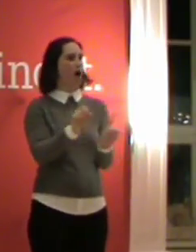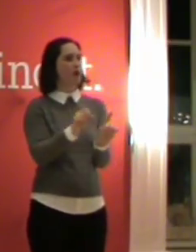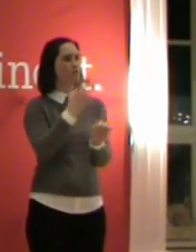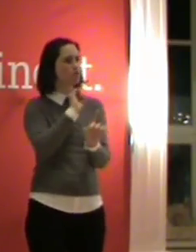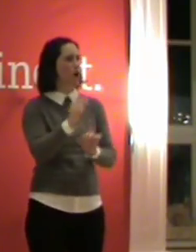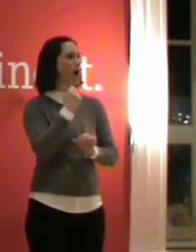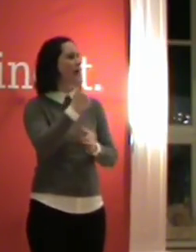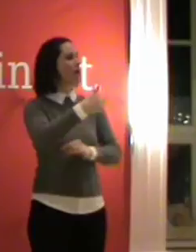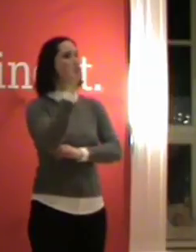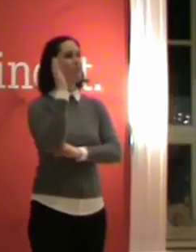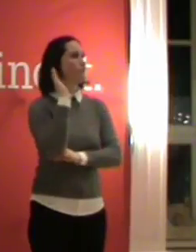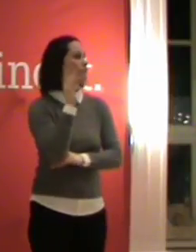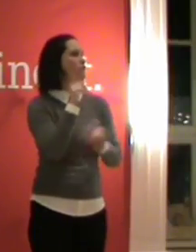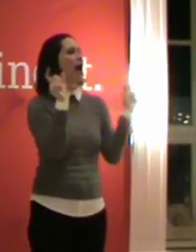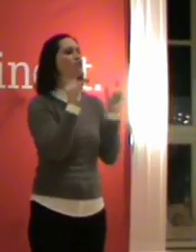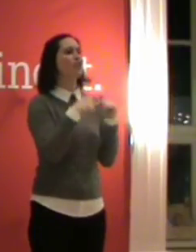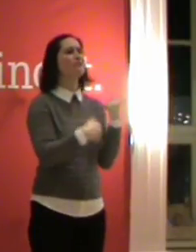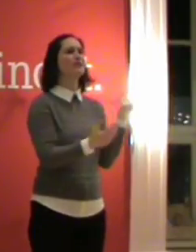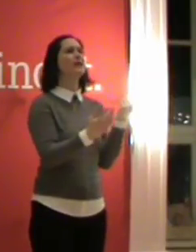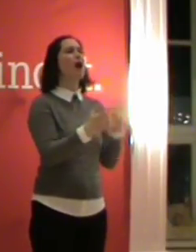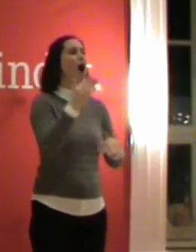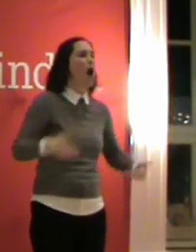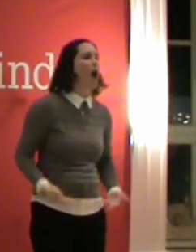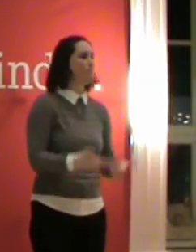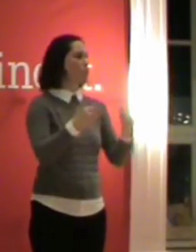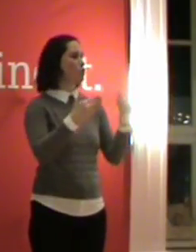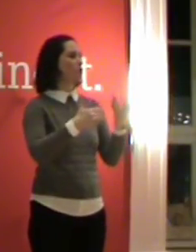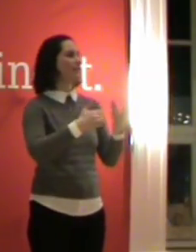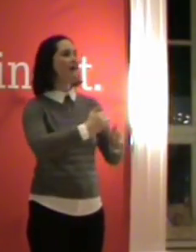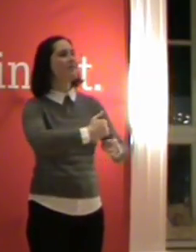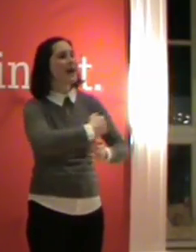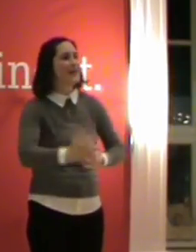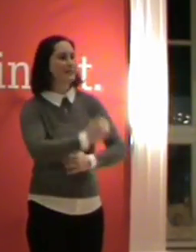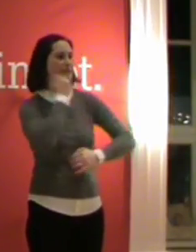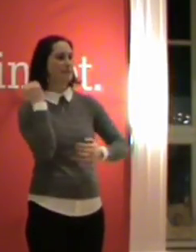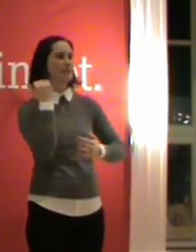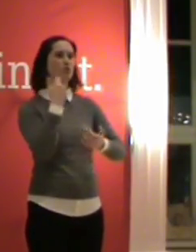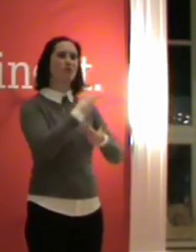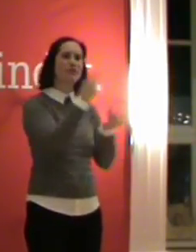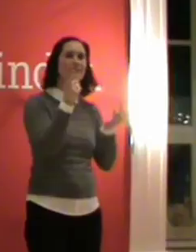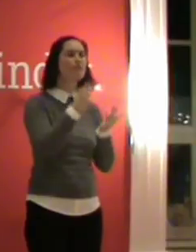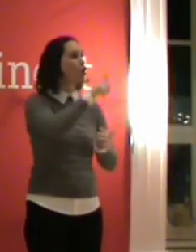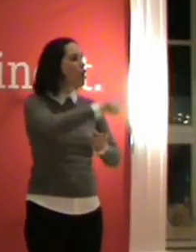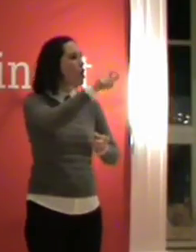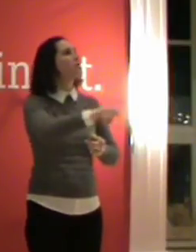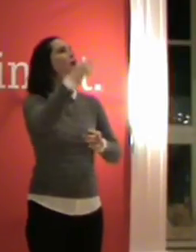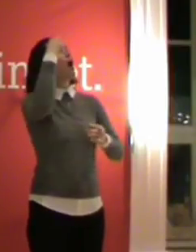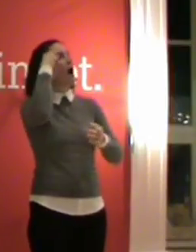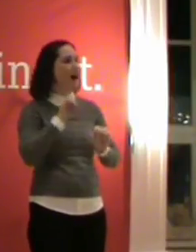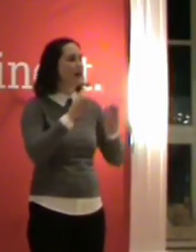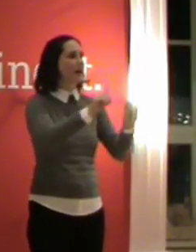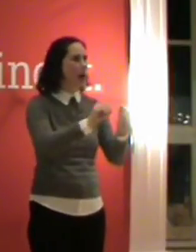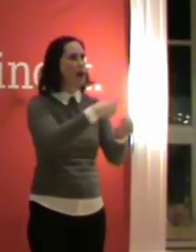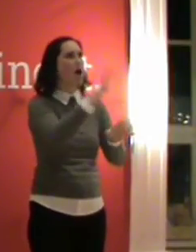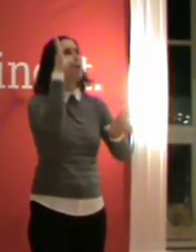allen Veranstaltungen das Thema Armut, das Thema Rechtsextremismus so menschennah zu bringen, dass das Bewusstsein dafür steigt. Und schon